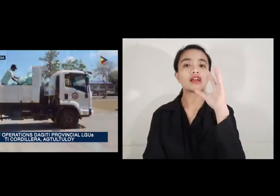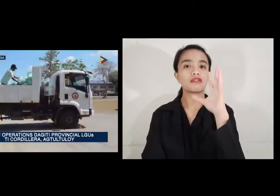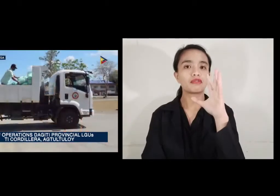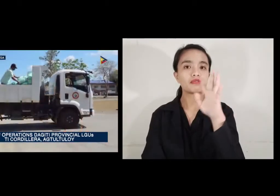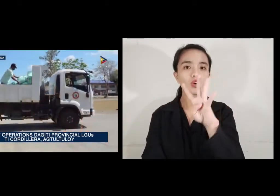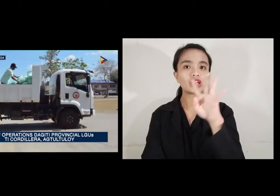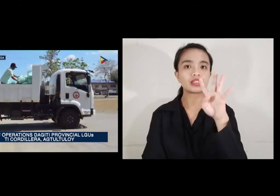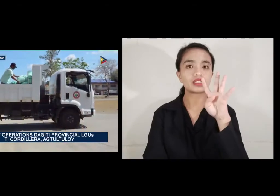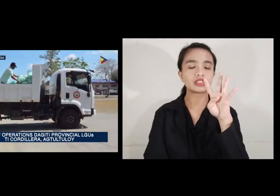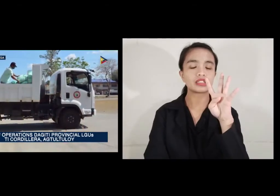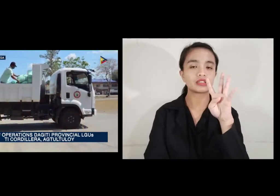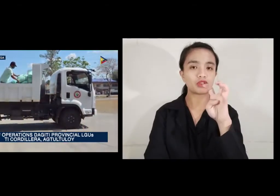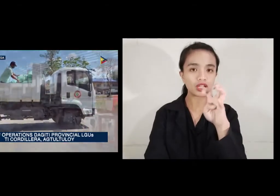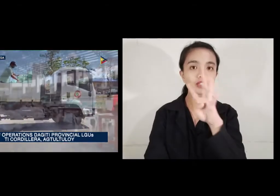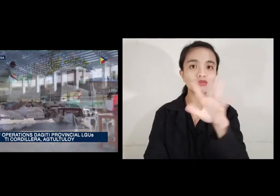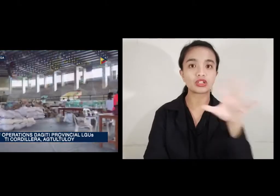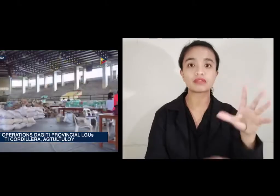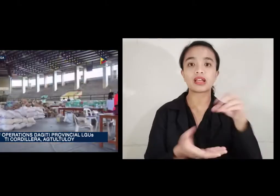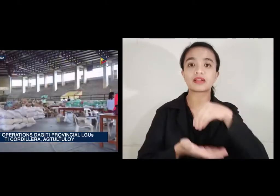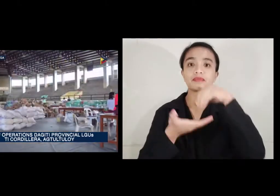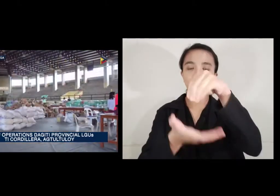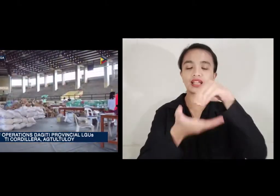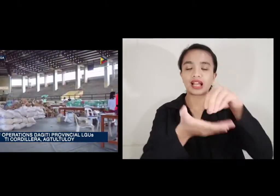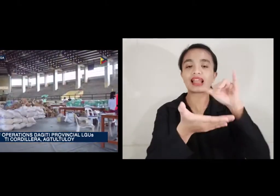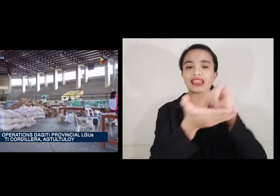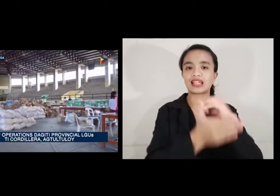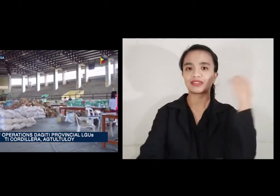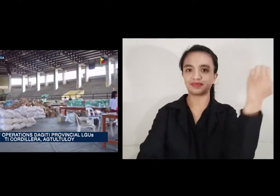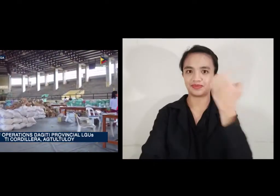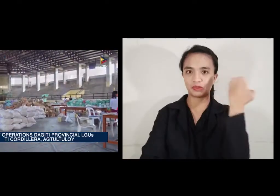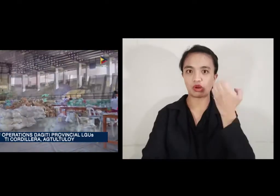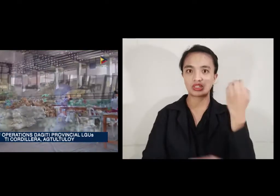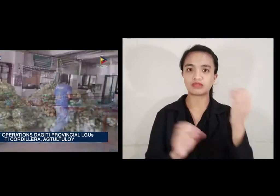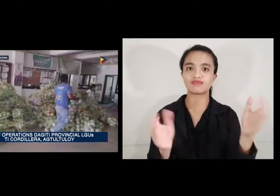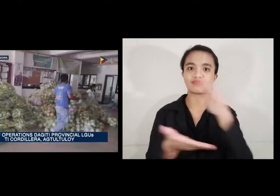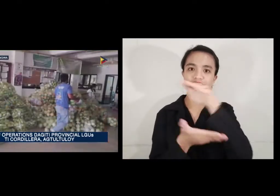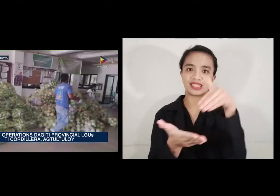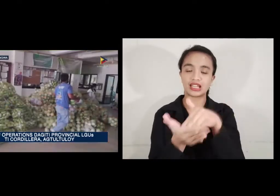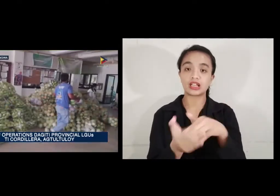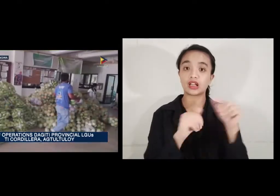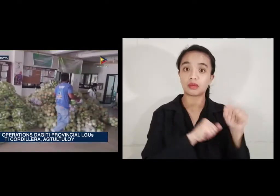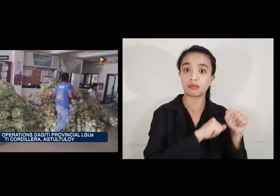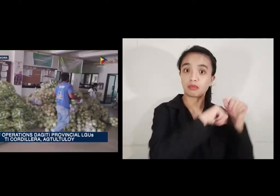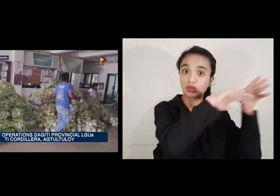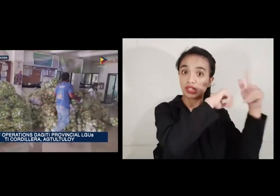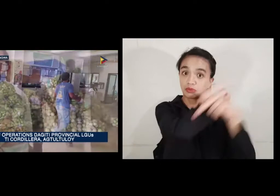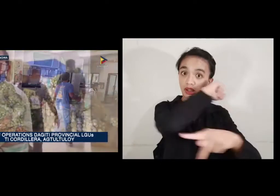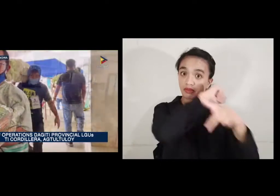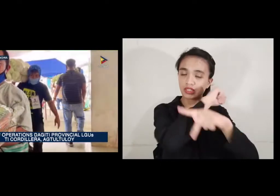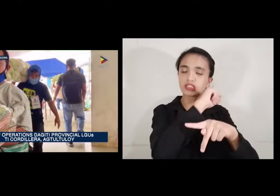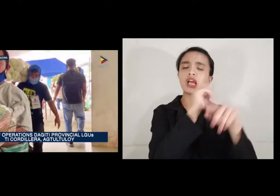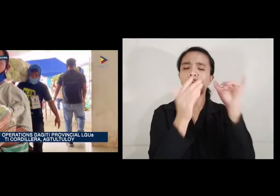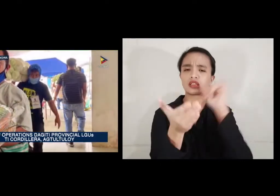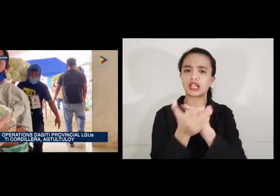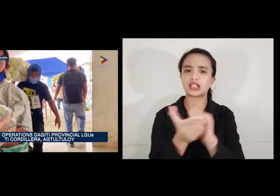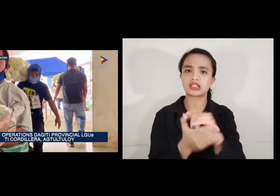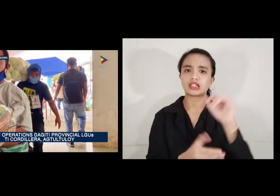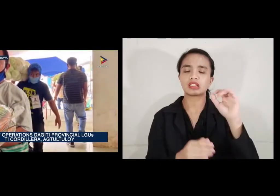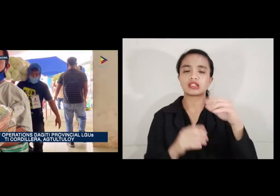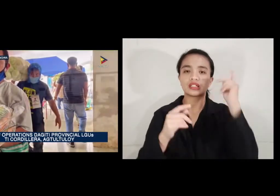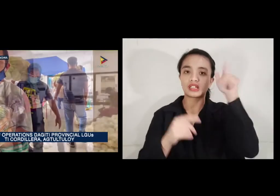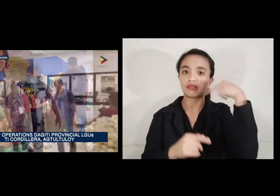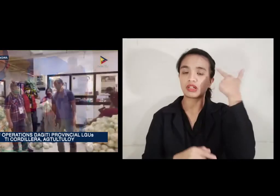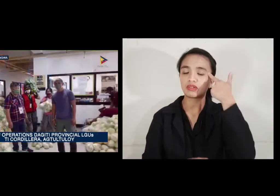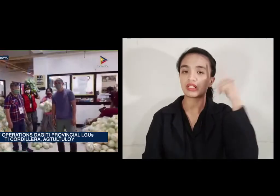relief packs ana ibunong kadagiti agnumar iti Emergency Operations Center. Sa Jay Mountain Province mismo ani Governor Bonifacio Lacwasan